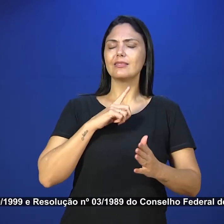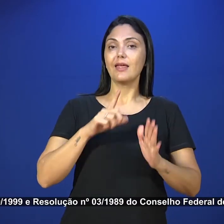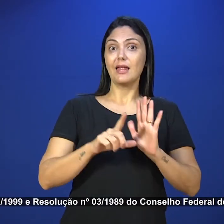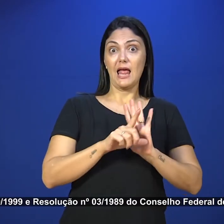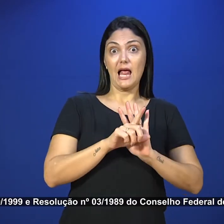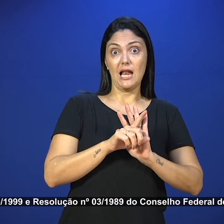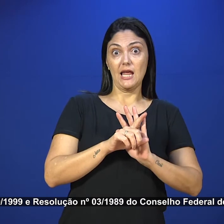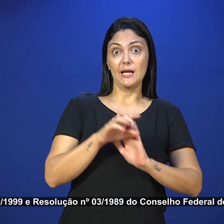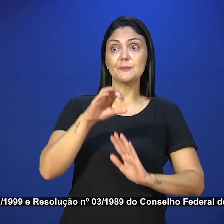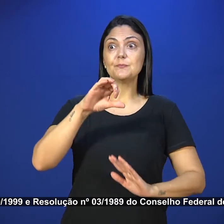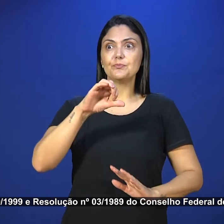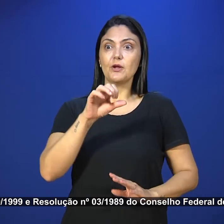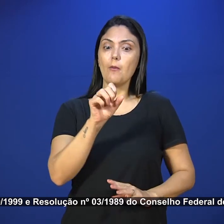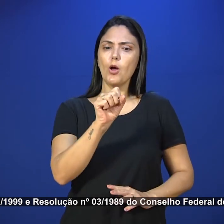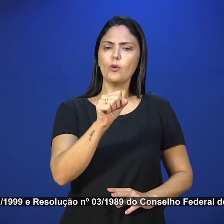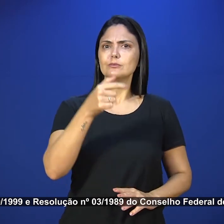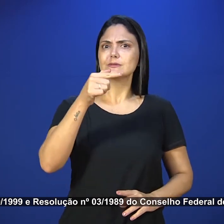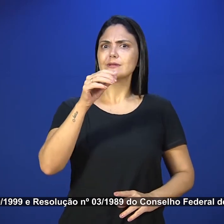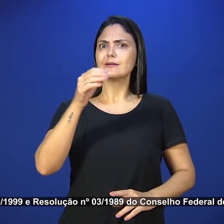Lei nº